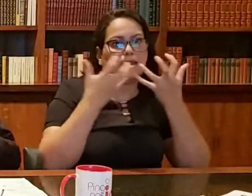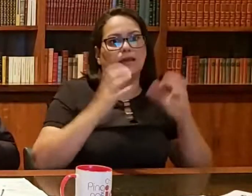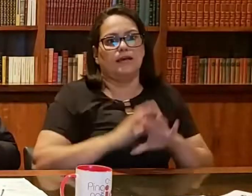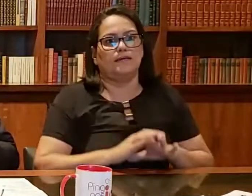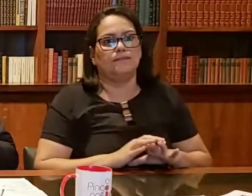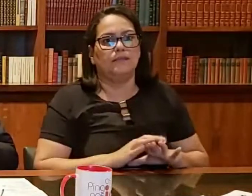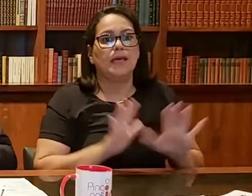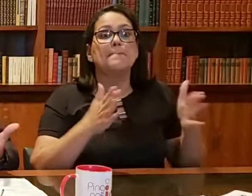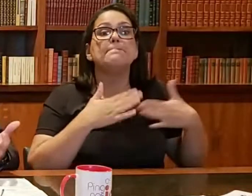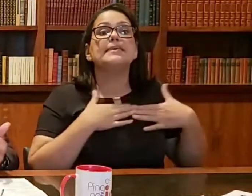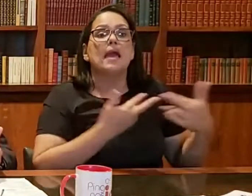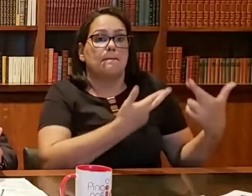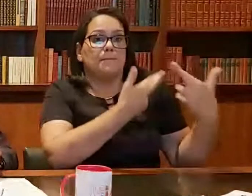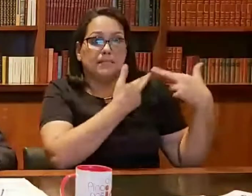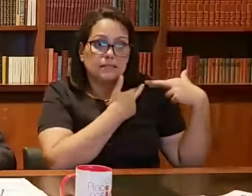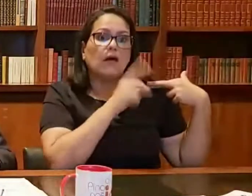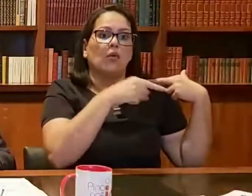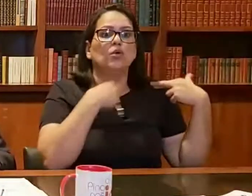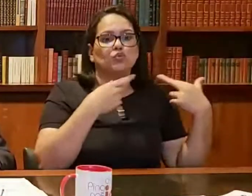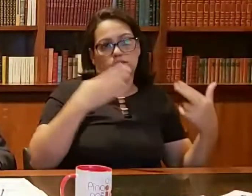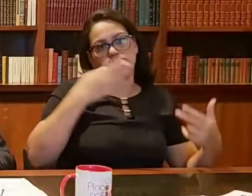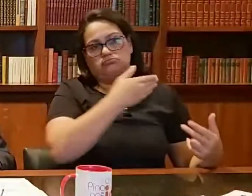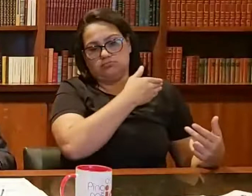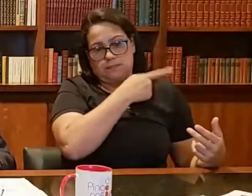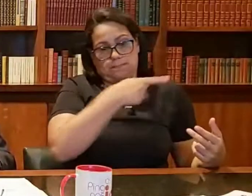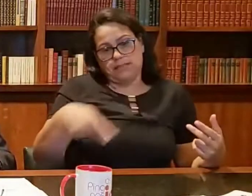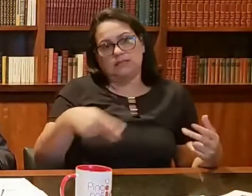Porque essa é a minha missão de chefe de Estado.